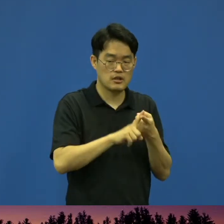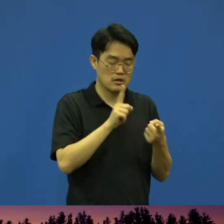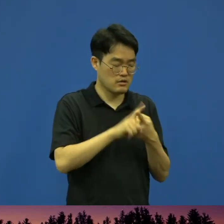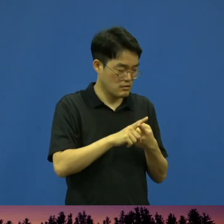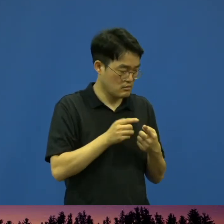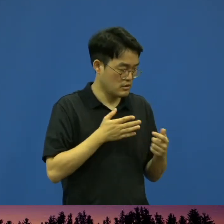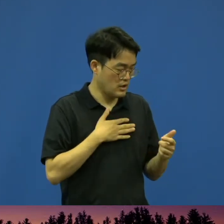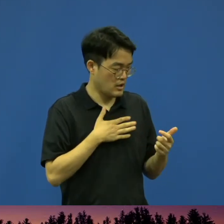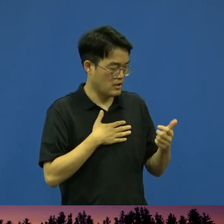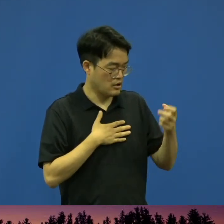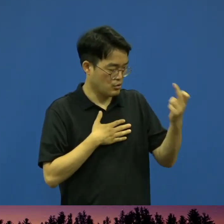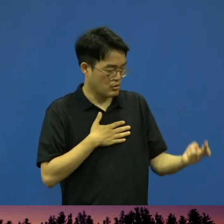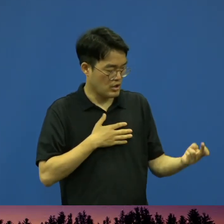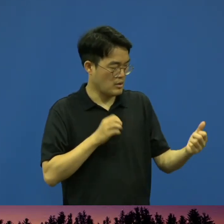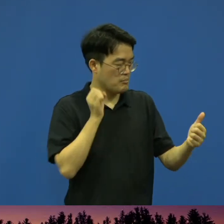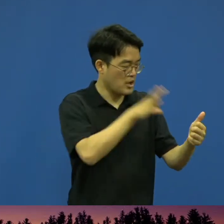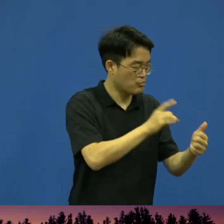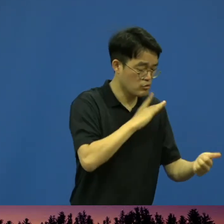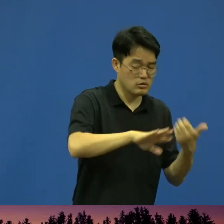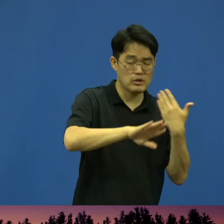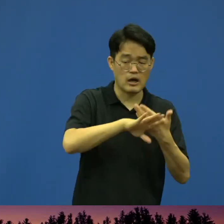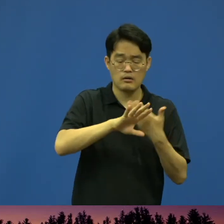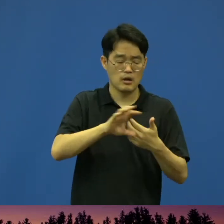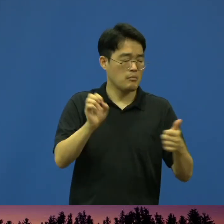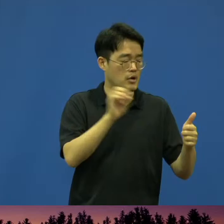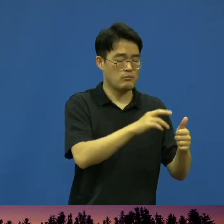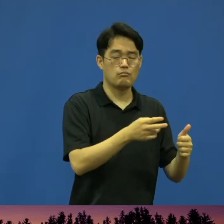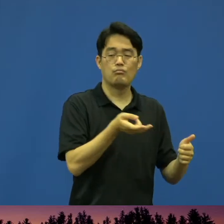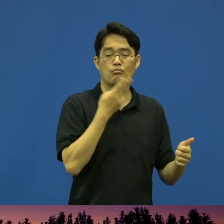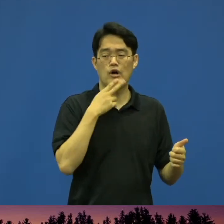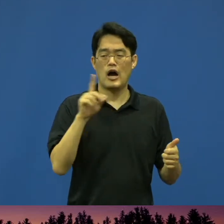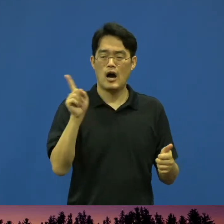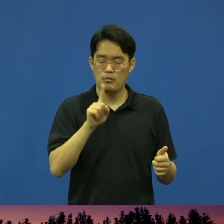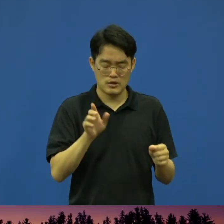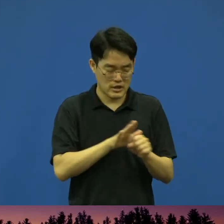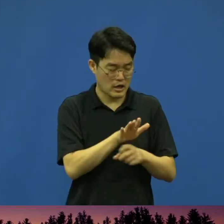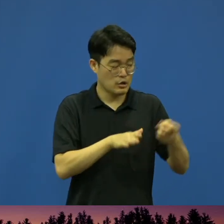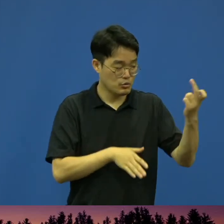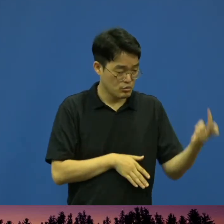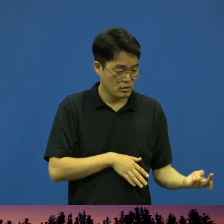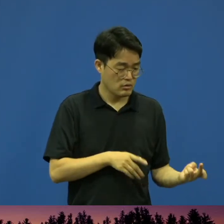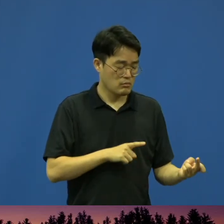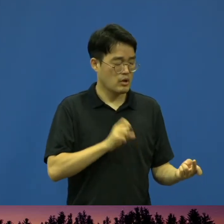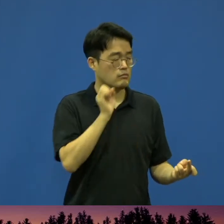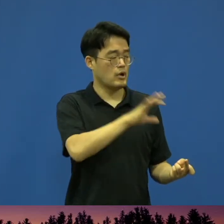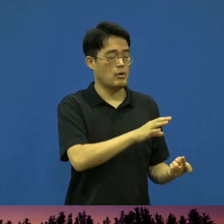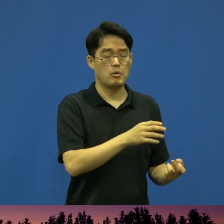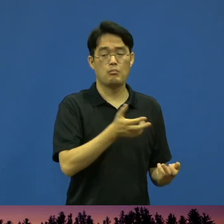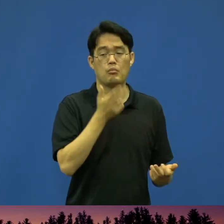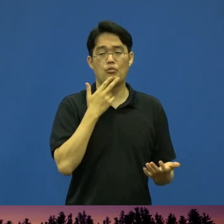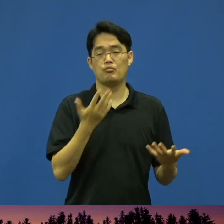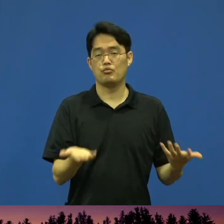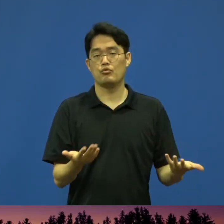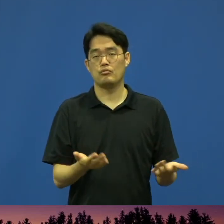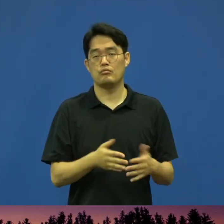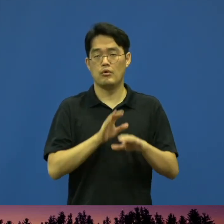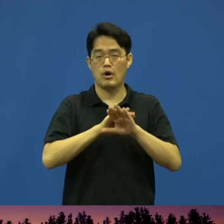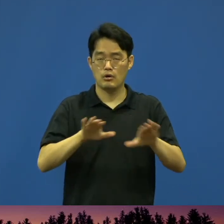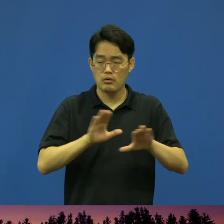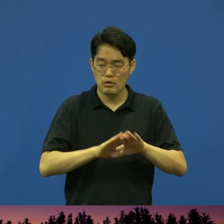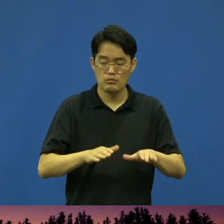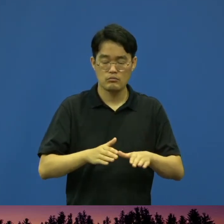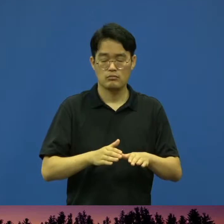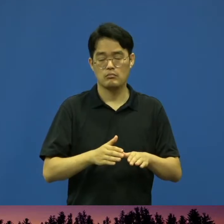수밖에 없었습니다. 다른 할 말이 없는 거예요. 여러분, 아무리 사랑하는 동생이라 할지라도 할 말이 아무것도 없는 거예요. 해줄 수 있는 게